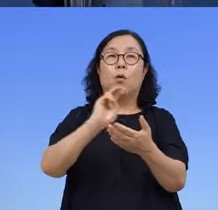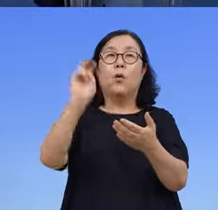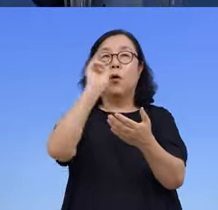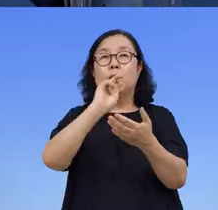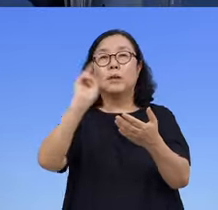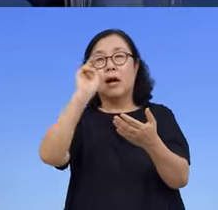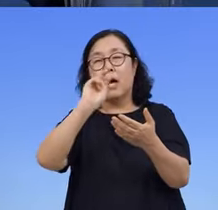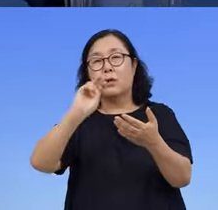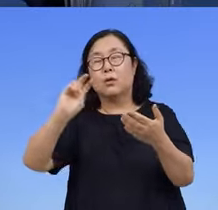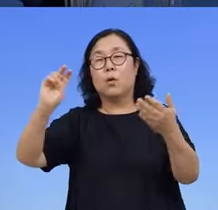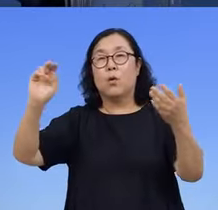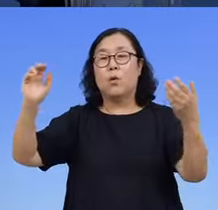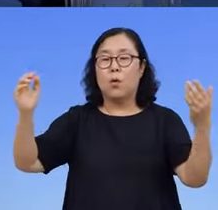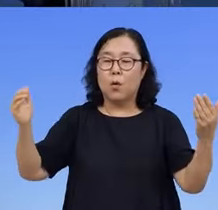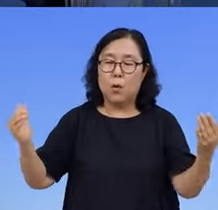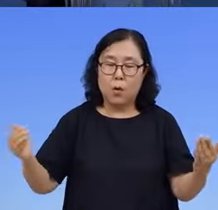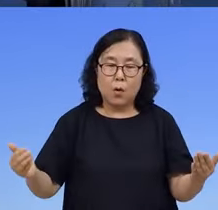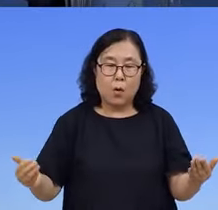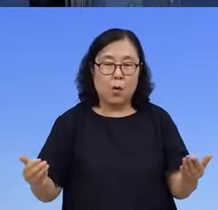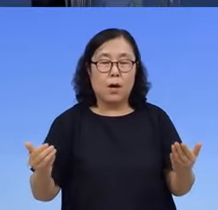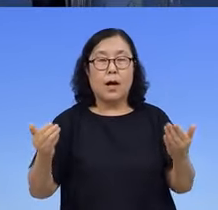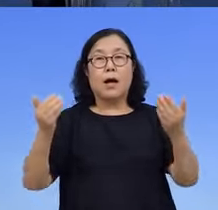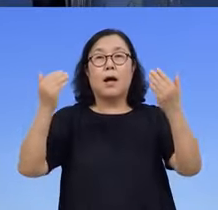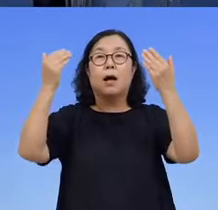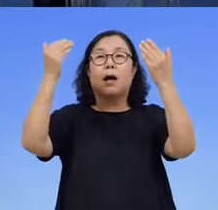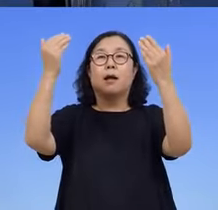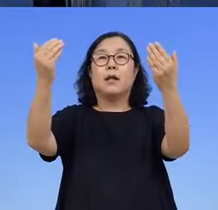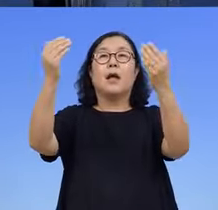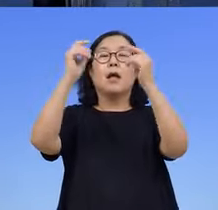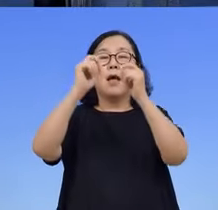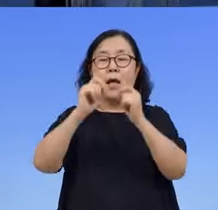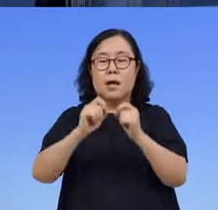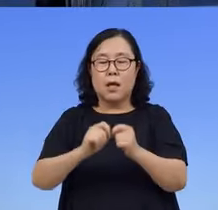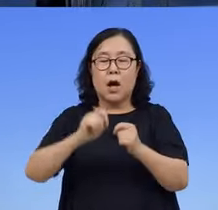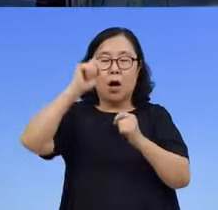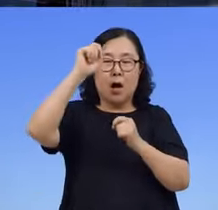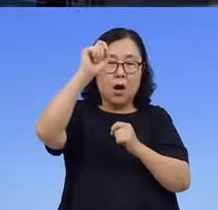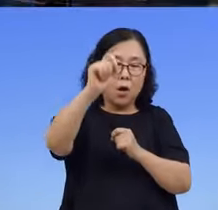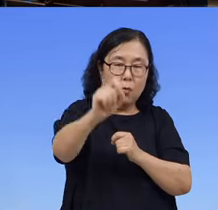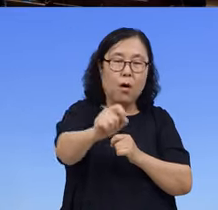찬송하네. 우리에게 안식을 주시는 영원한 생명 말씀.